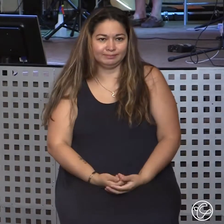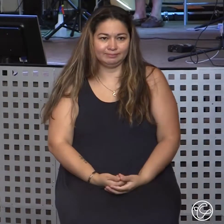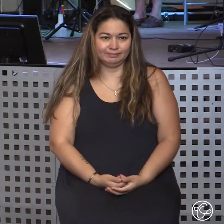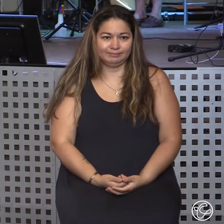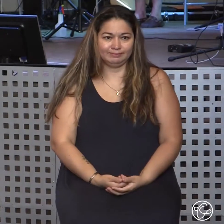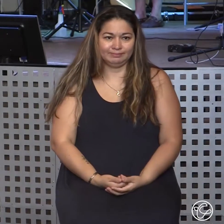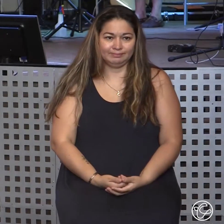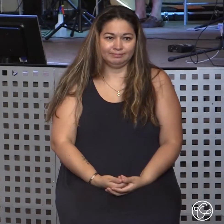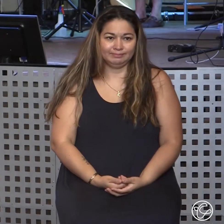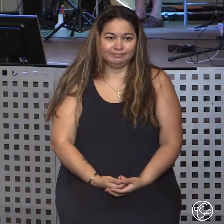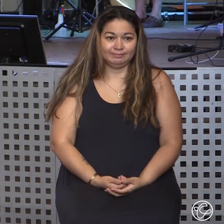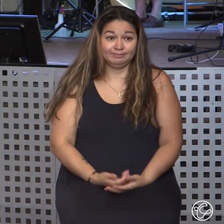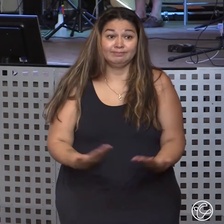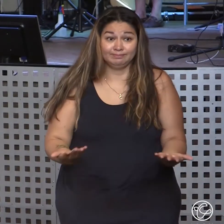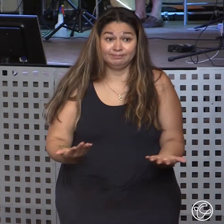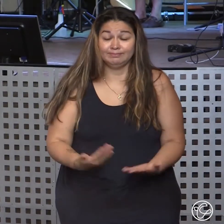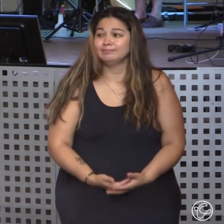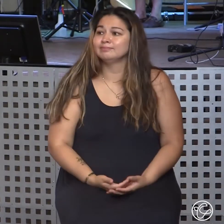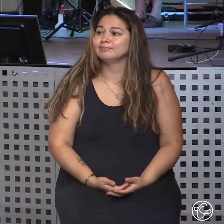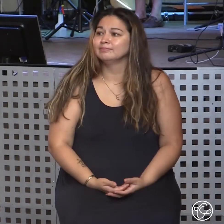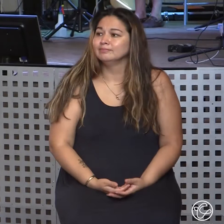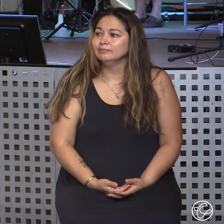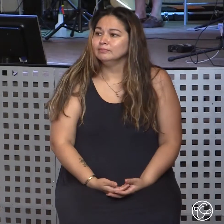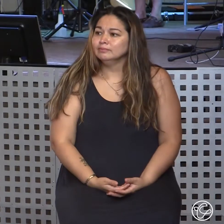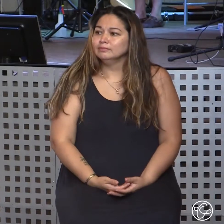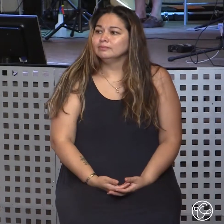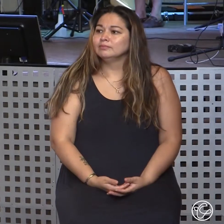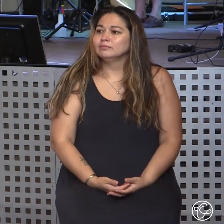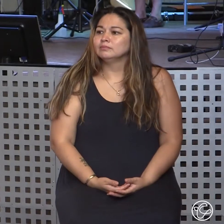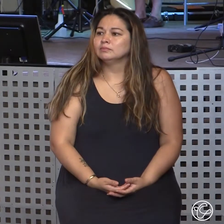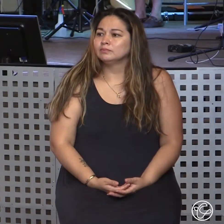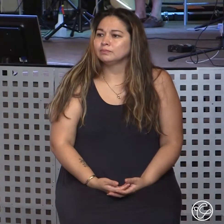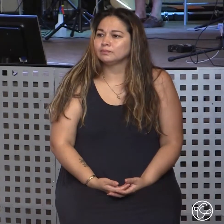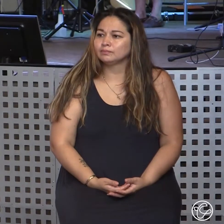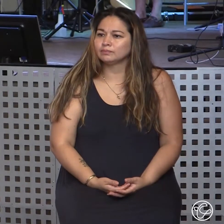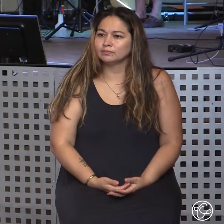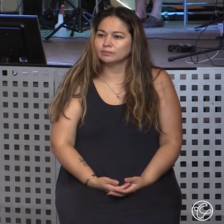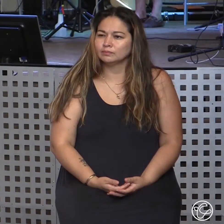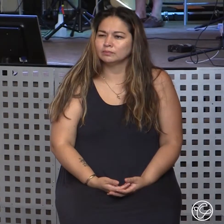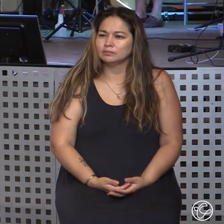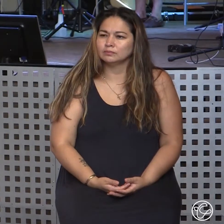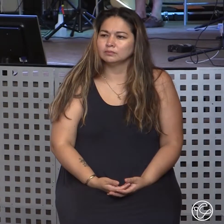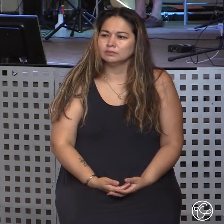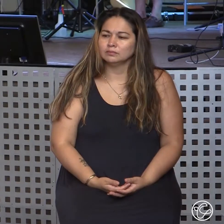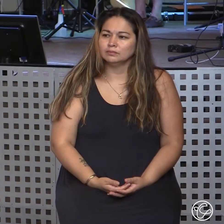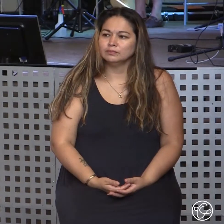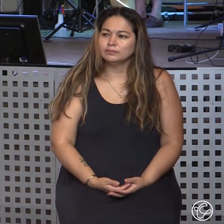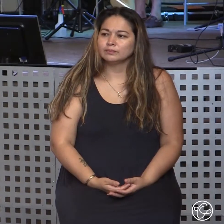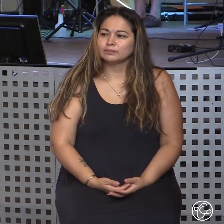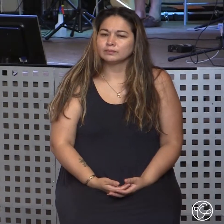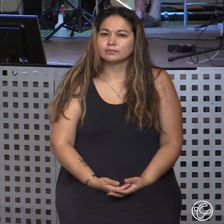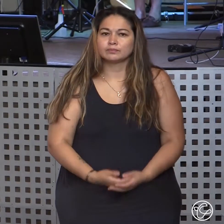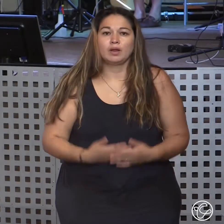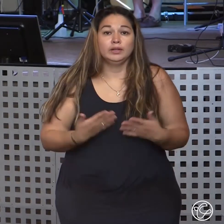Es decir, llegado a este punto, y ahora yo puntualizo les está diciendo,